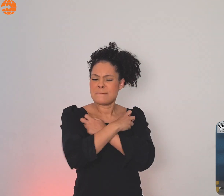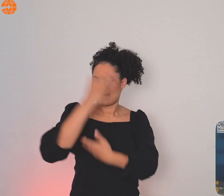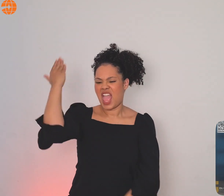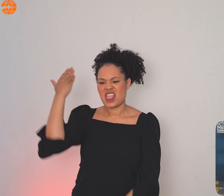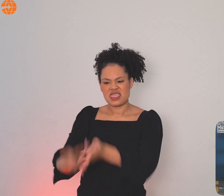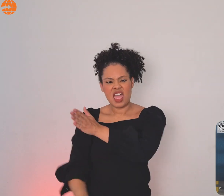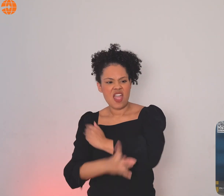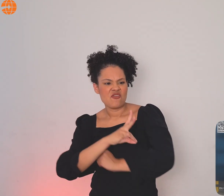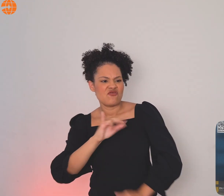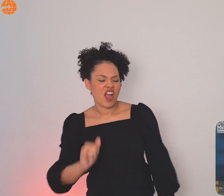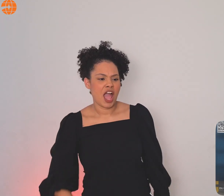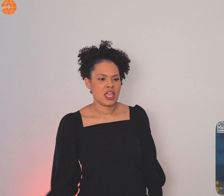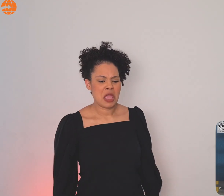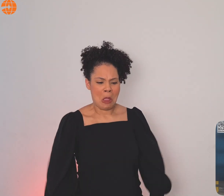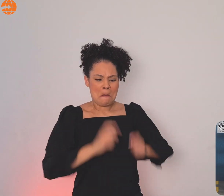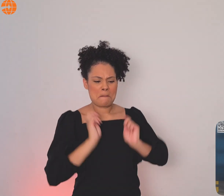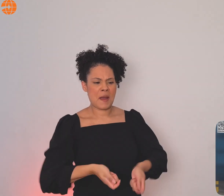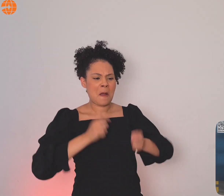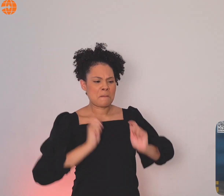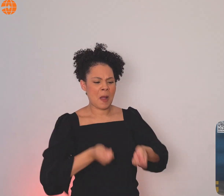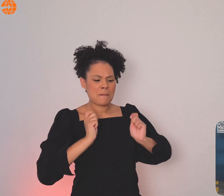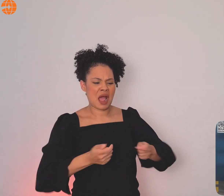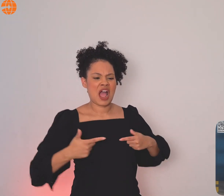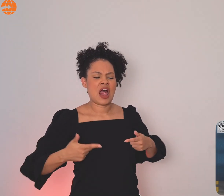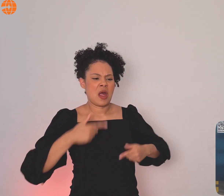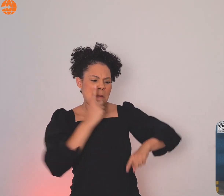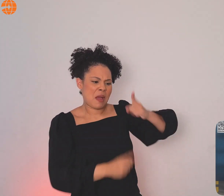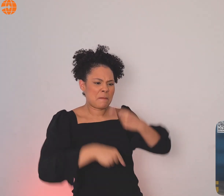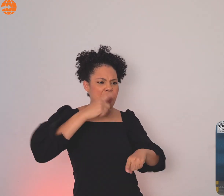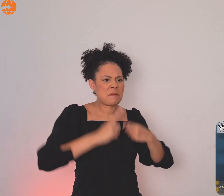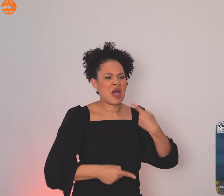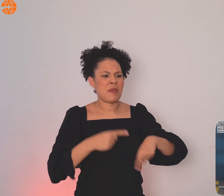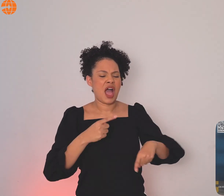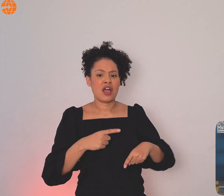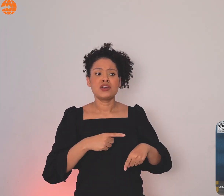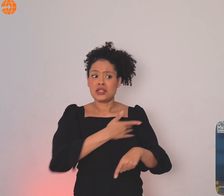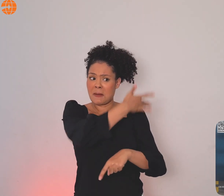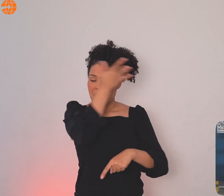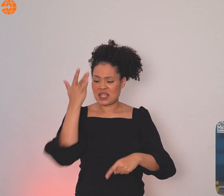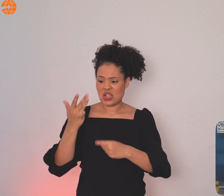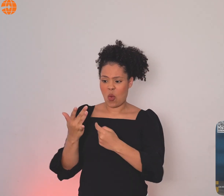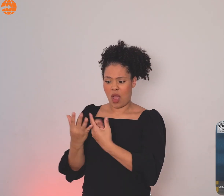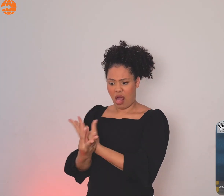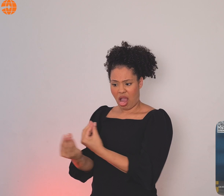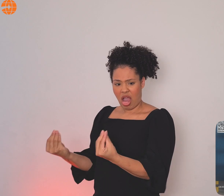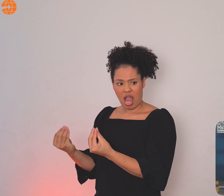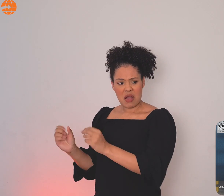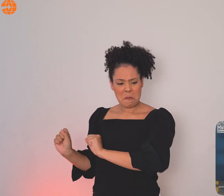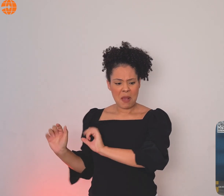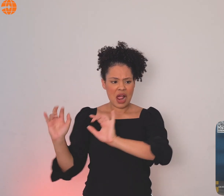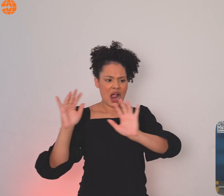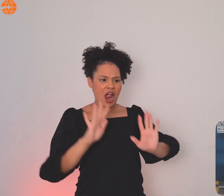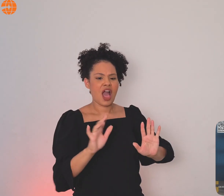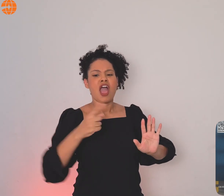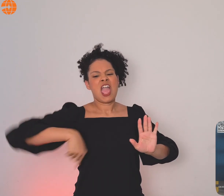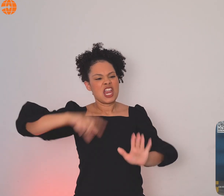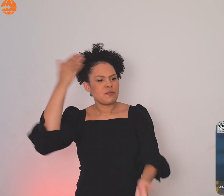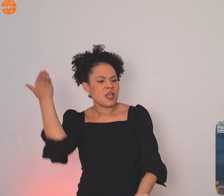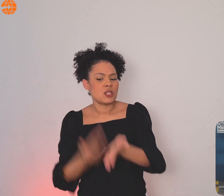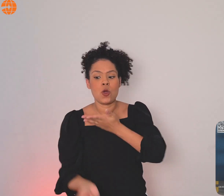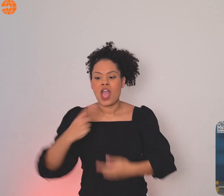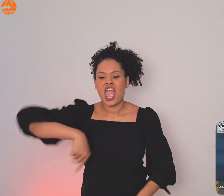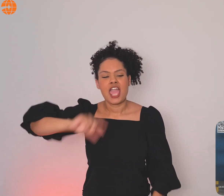exército, com seus carros de guerra e seus cavaleiros. Os egípcios saberão que eu